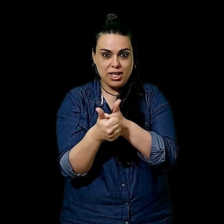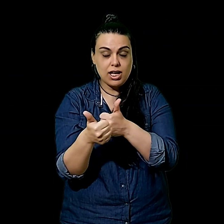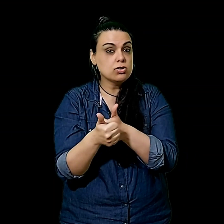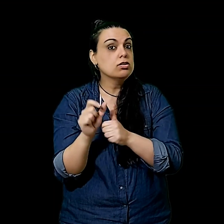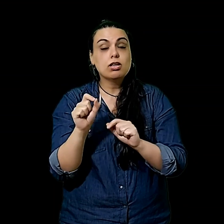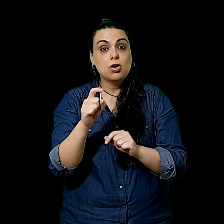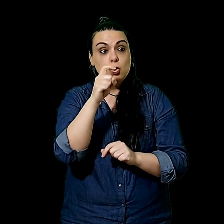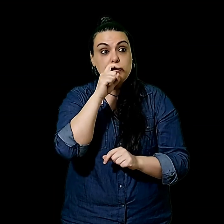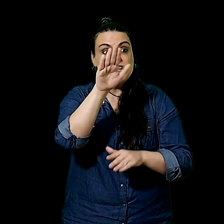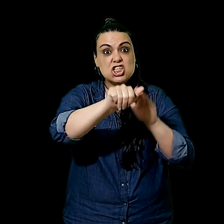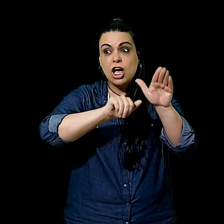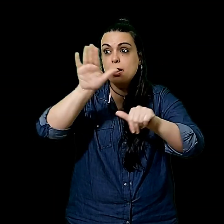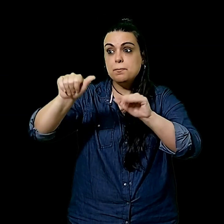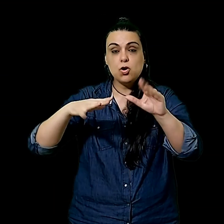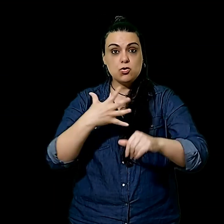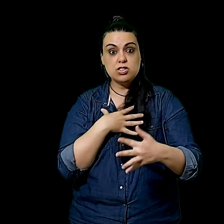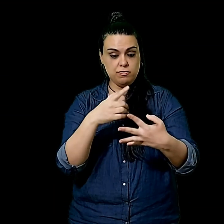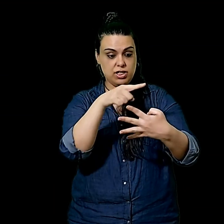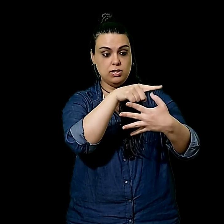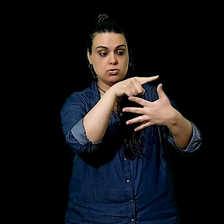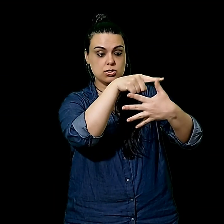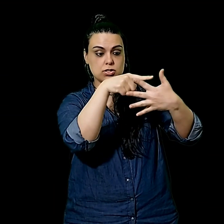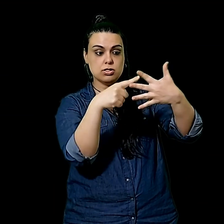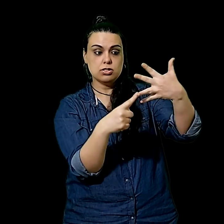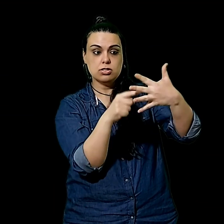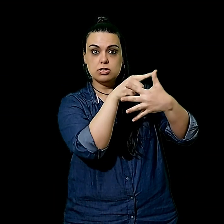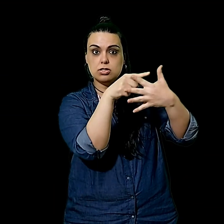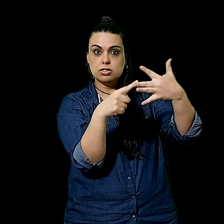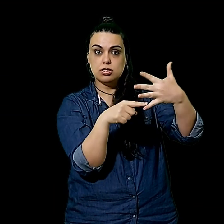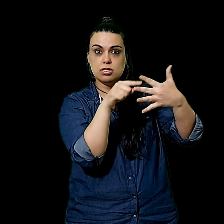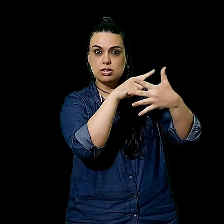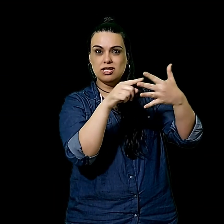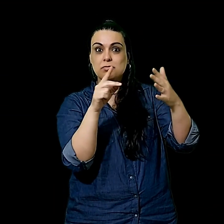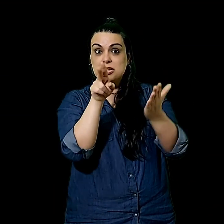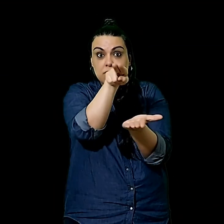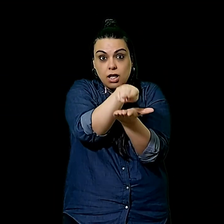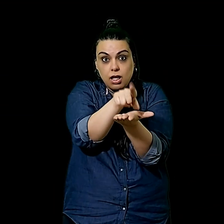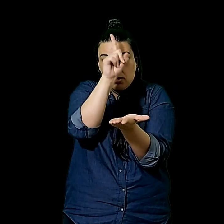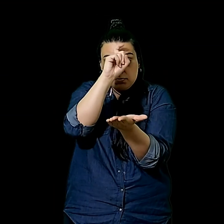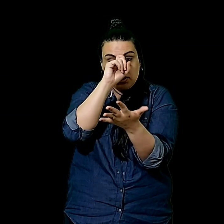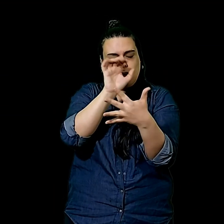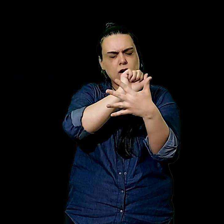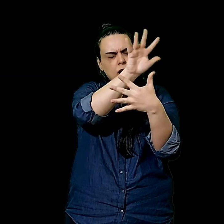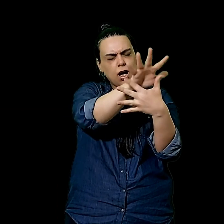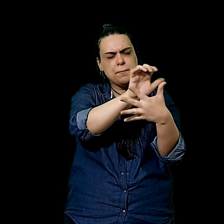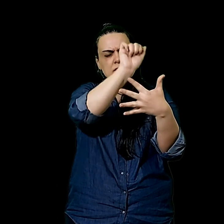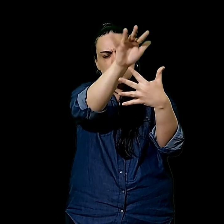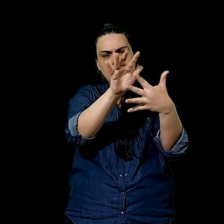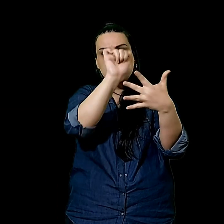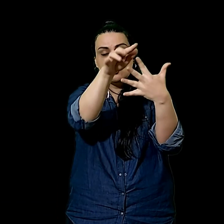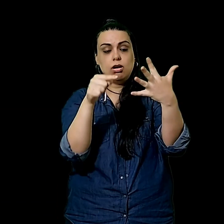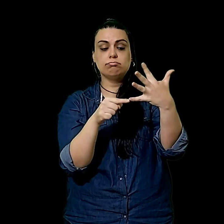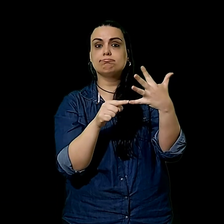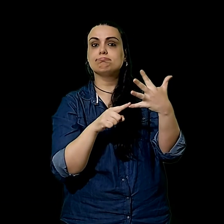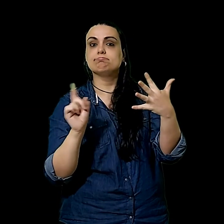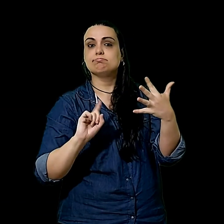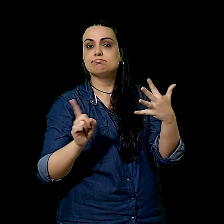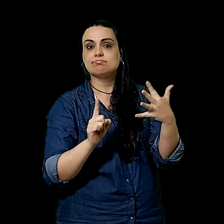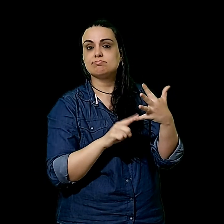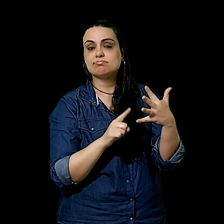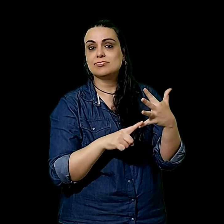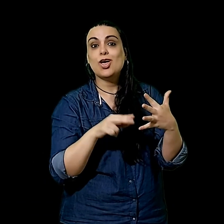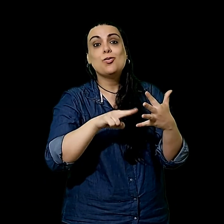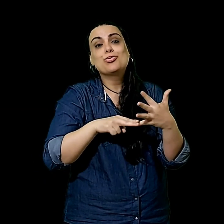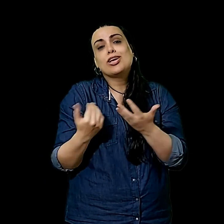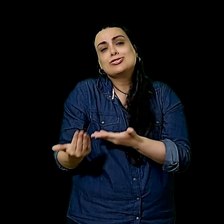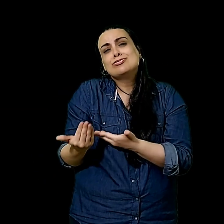ele chamou os filhos e abençoou todos os filhos. Exceto, pessoalmente falando, a Raquel. Porque